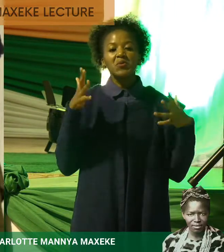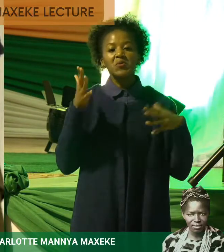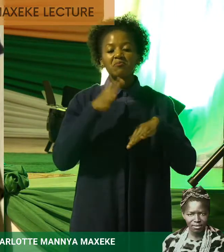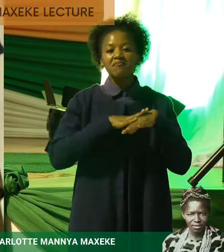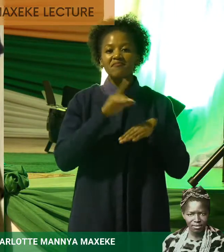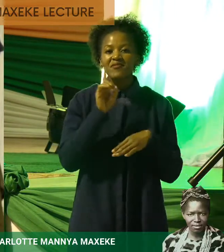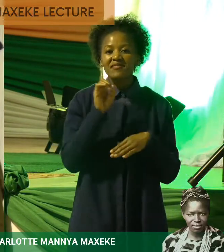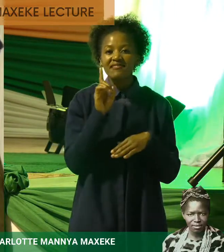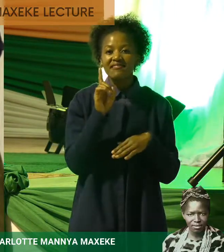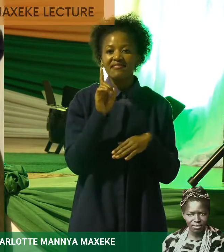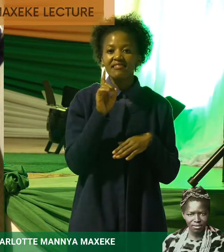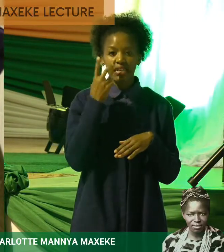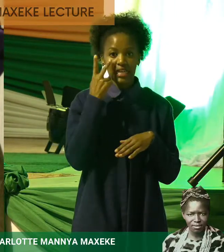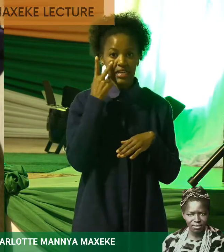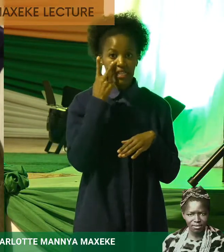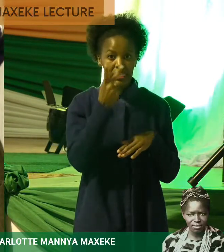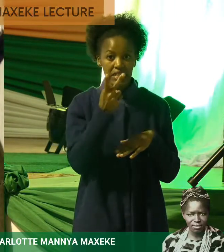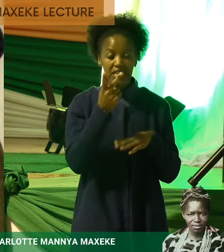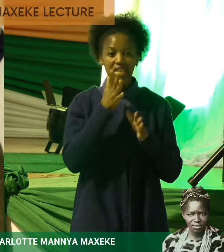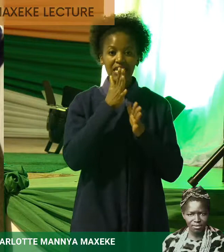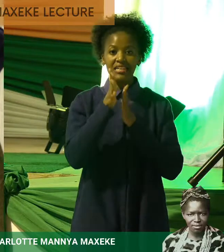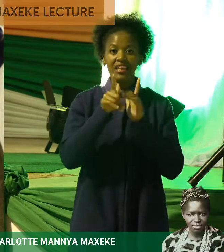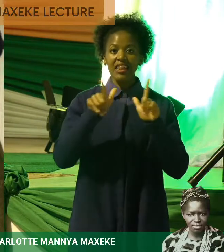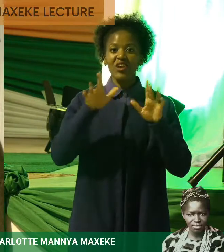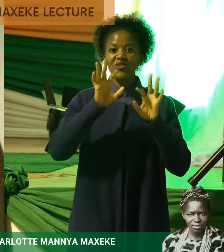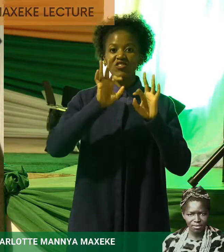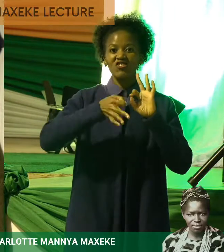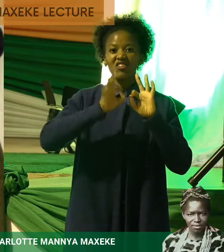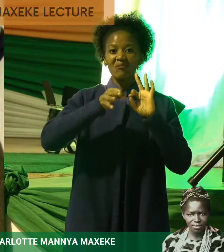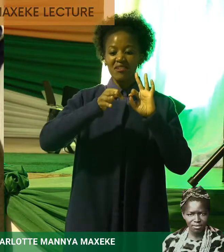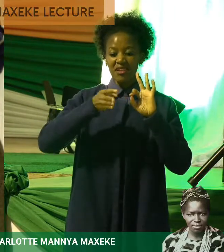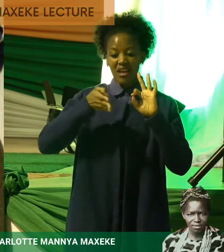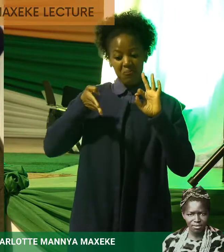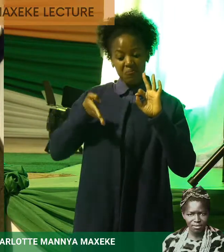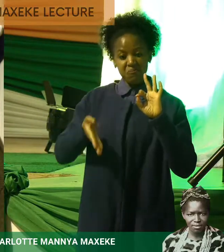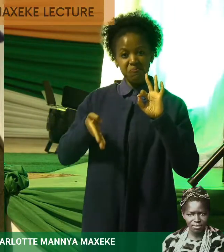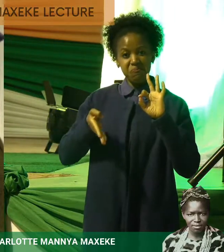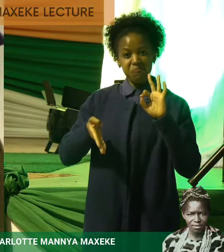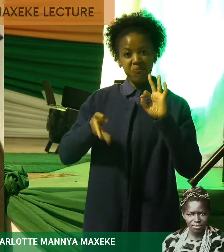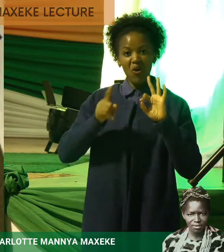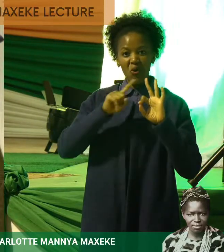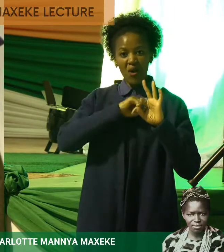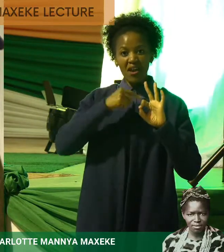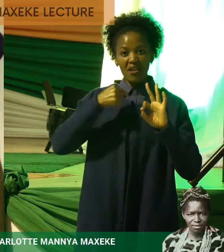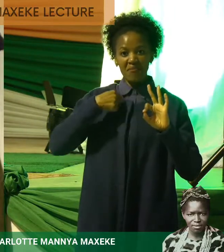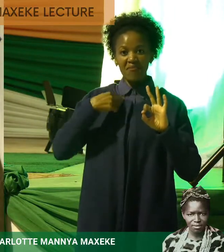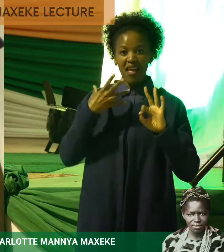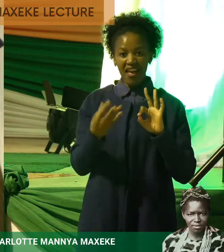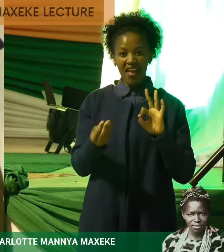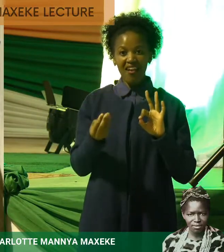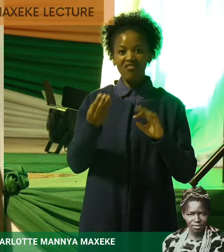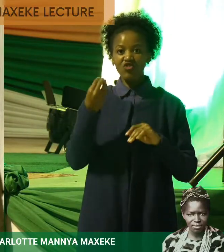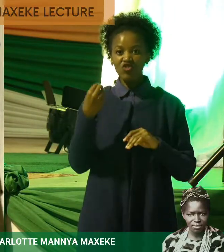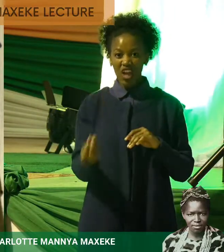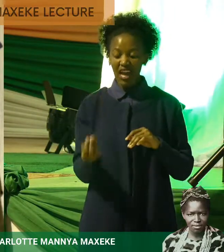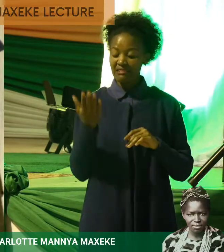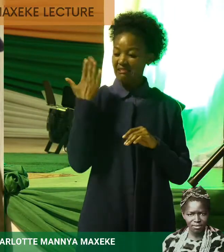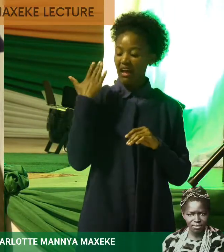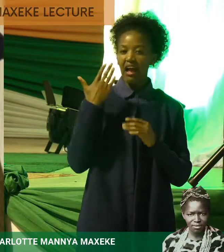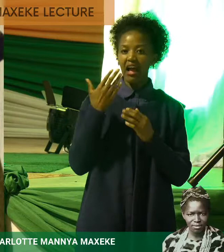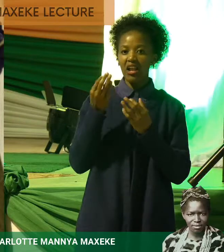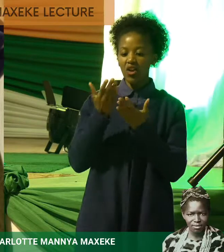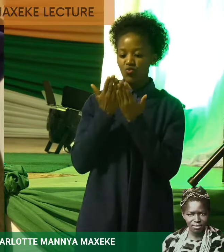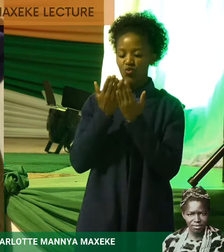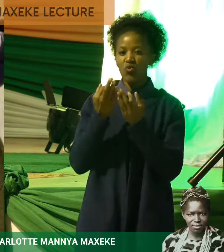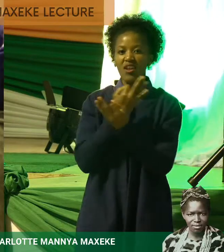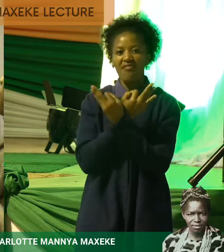kukubona o-interpreter baka-sign language belapha. Because ndinomntana endize naye apha owayifunde effort ongakwazi uthetha. So